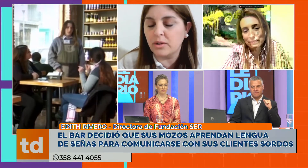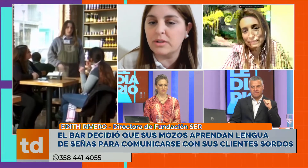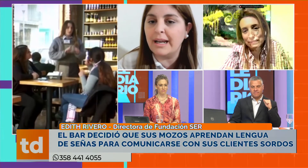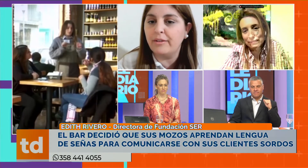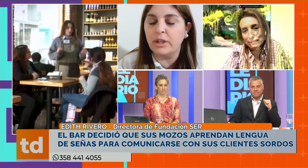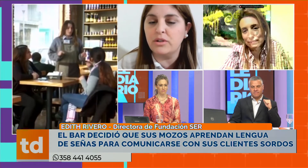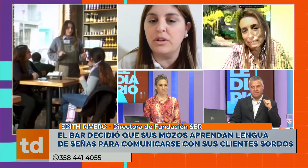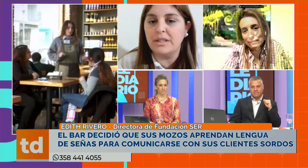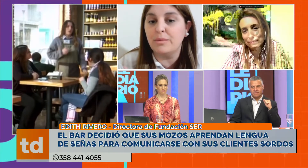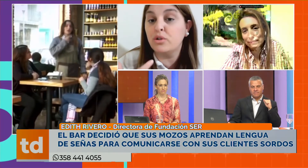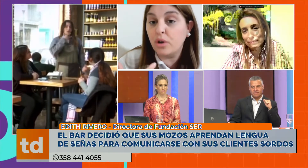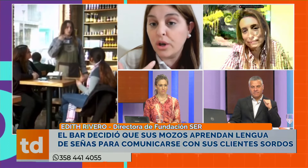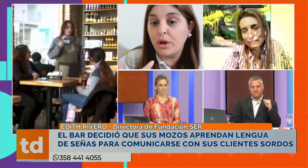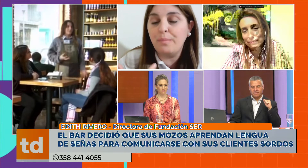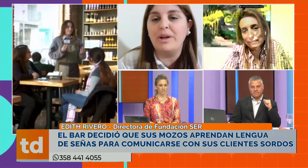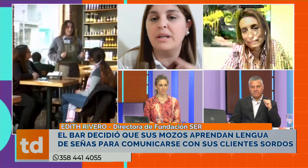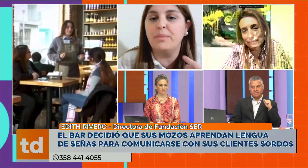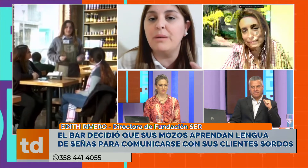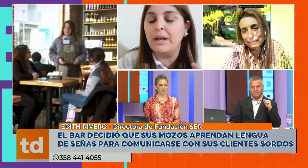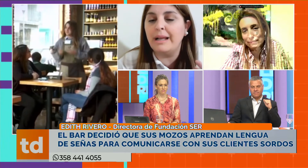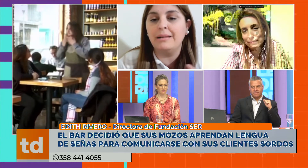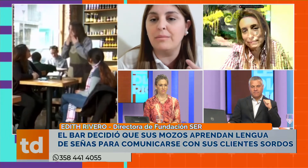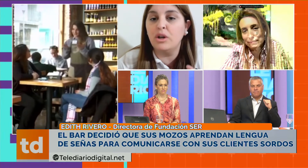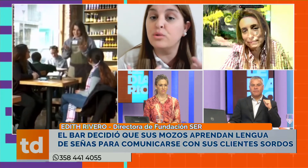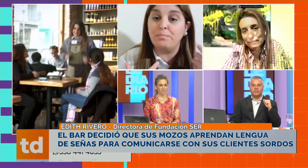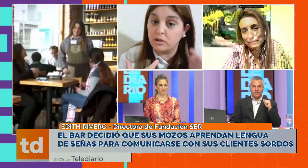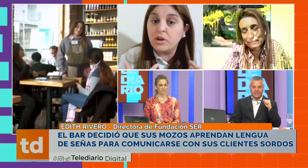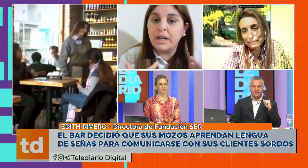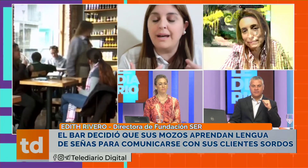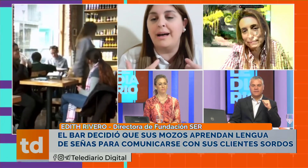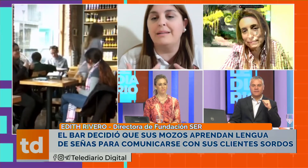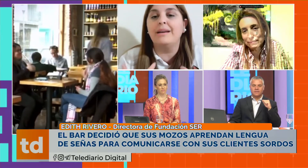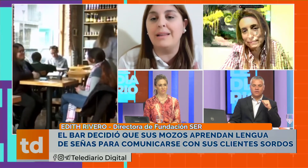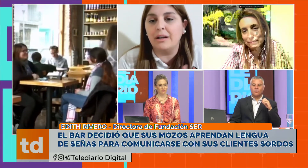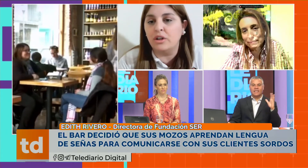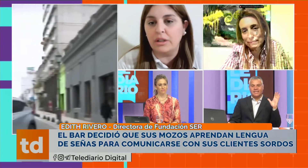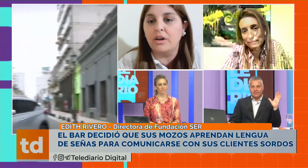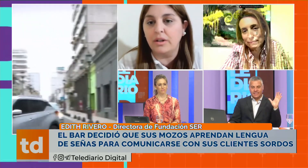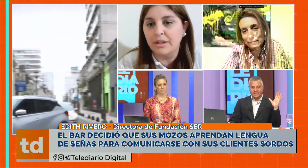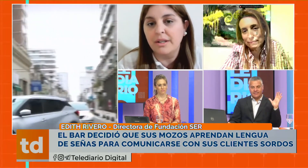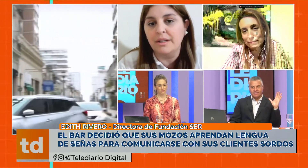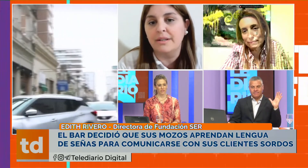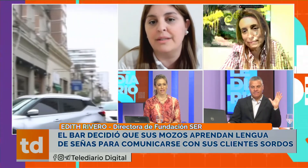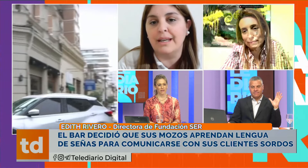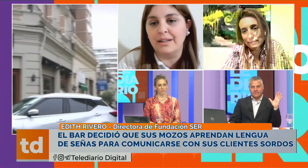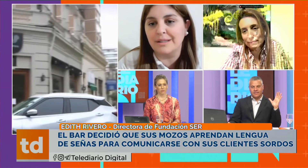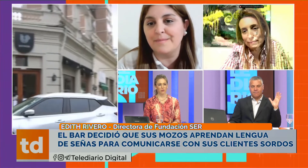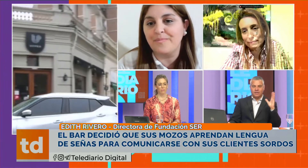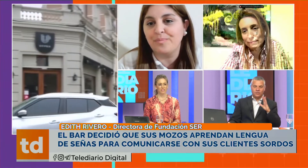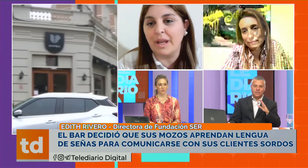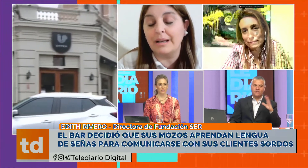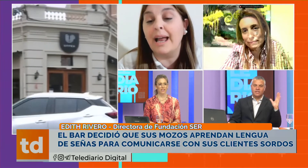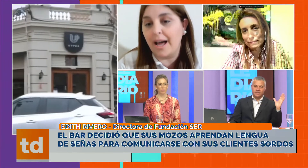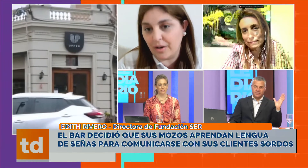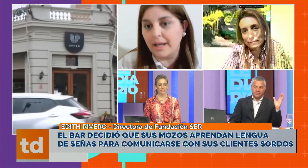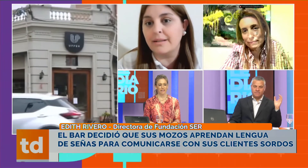acá en la fundación decimos sordo, pero ponemos el término persona antes que el diagnóstico. Como el de discapacidad. Claro. Primero la